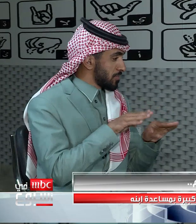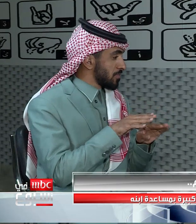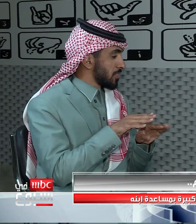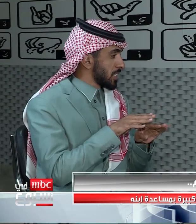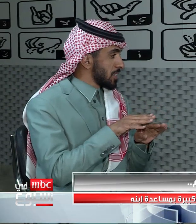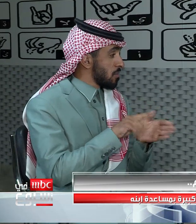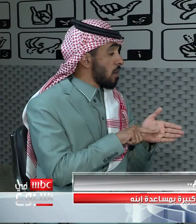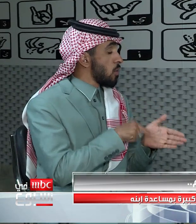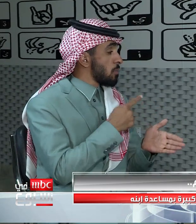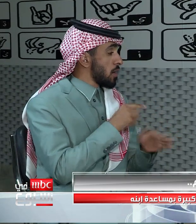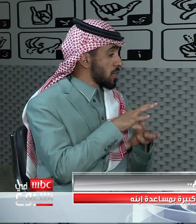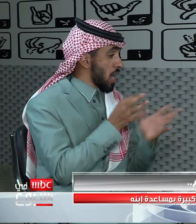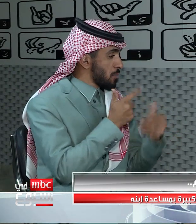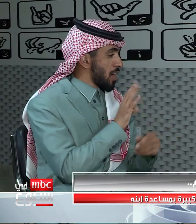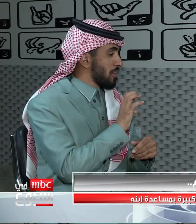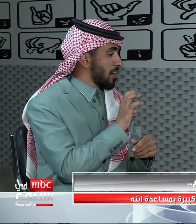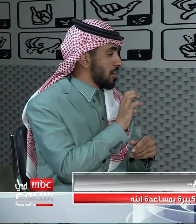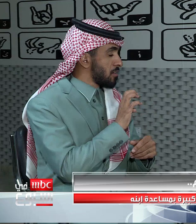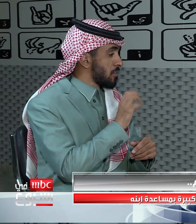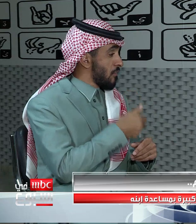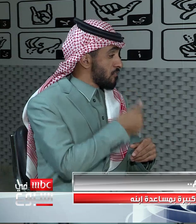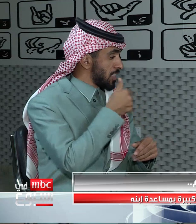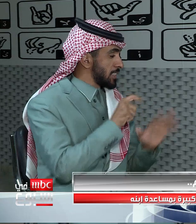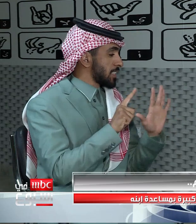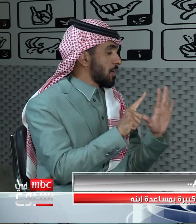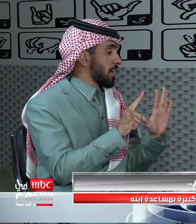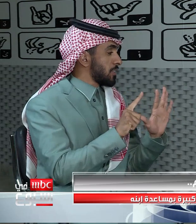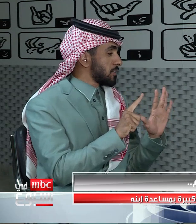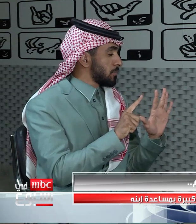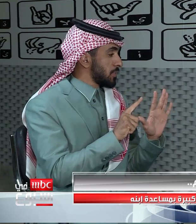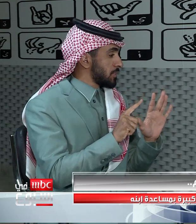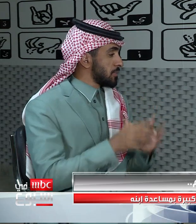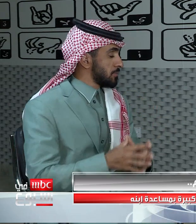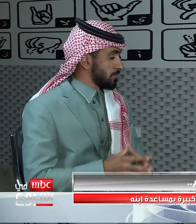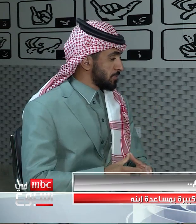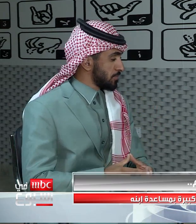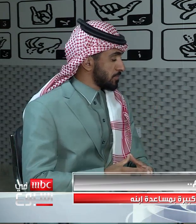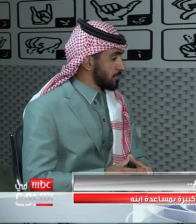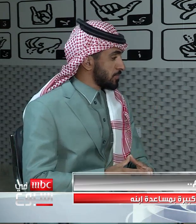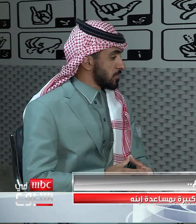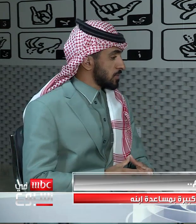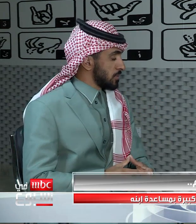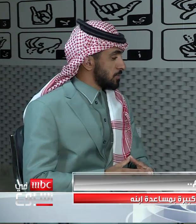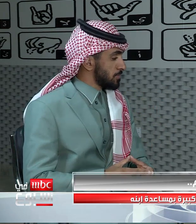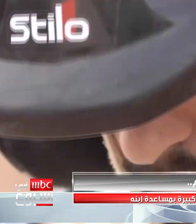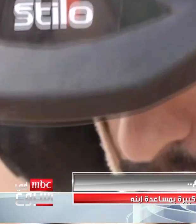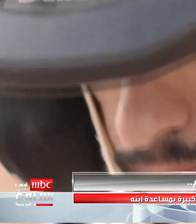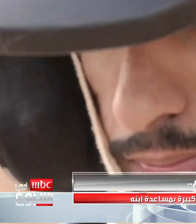جدة، وهذه أول مرة يعني في 40 شخص وفاز المركز السابع. أقدم